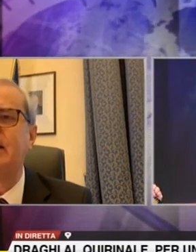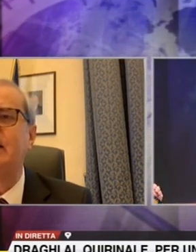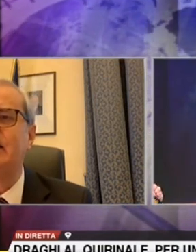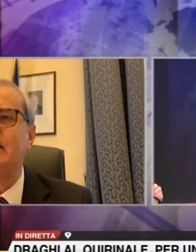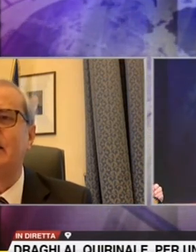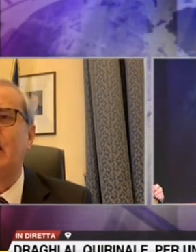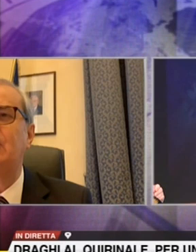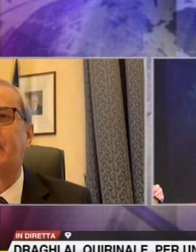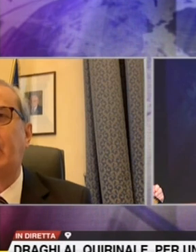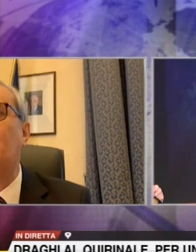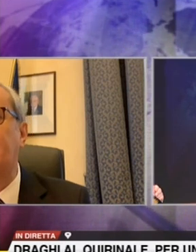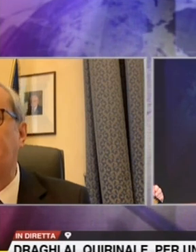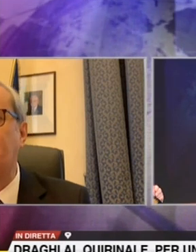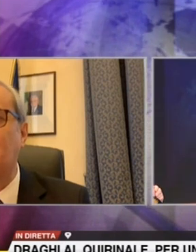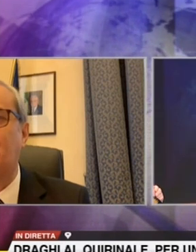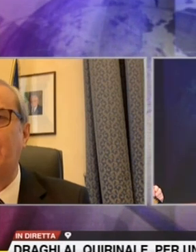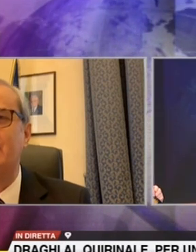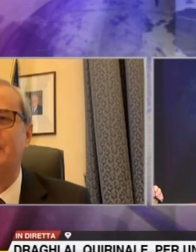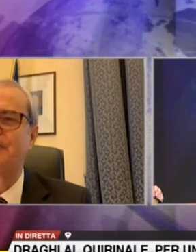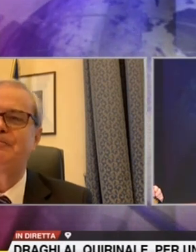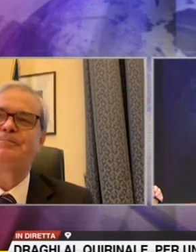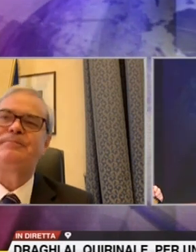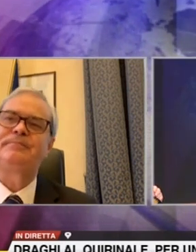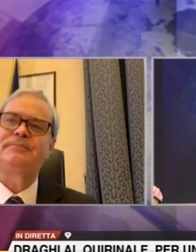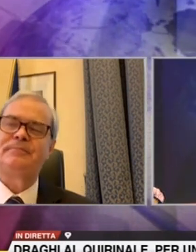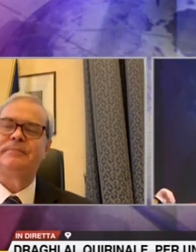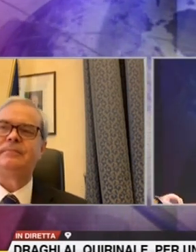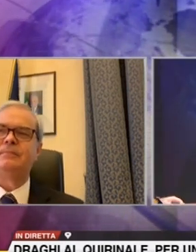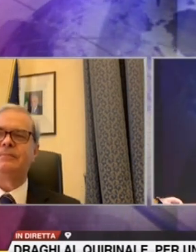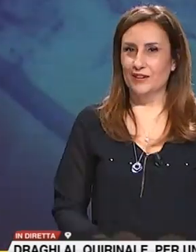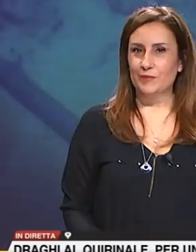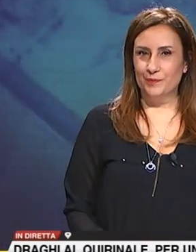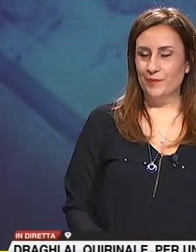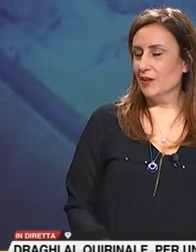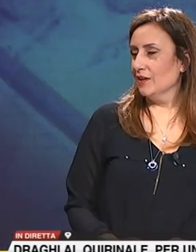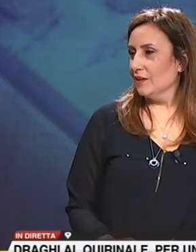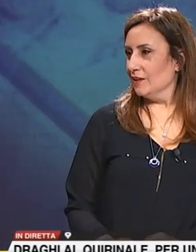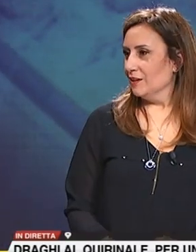lavoro. E speriamo bene per il nostro paese. Grazie, certo.